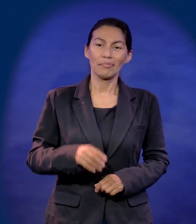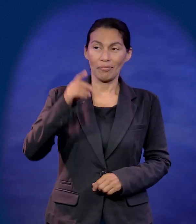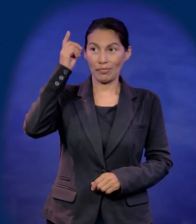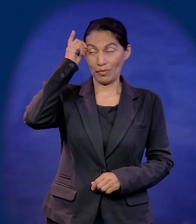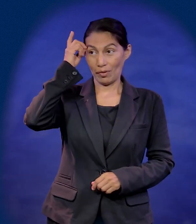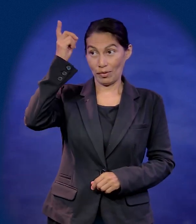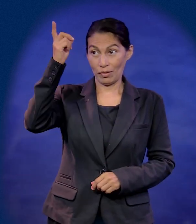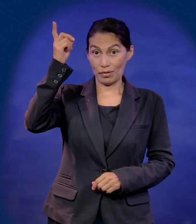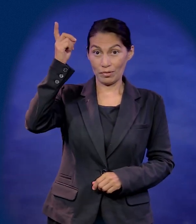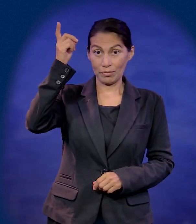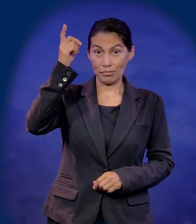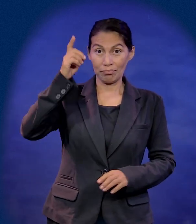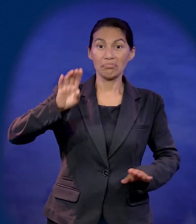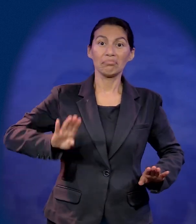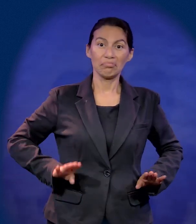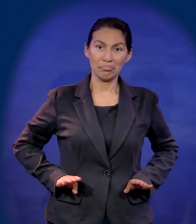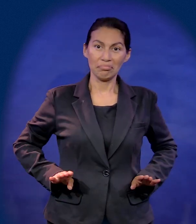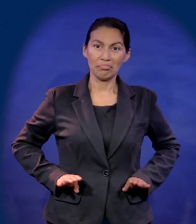Dignidad.